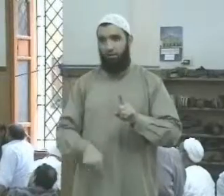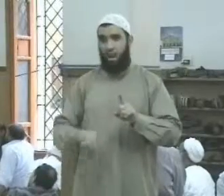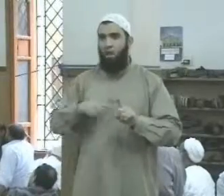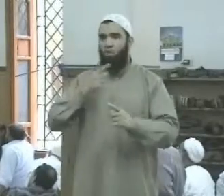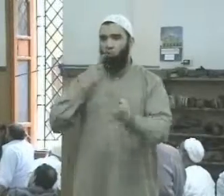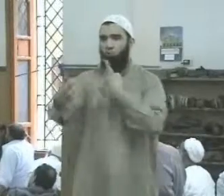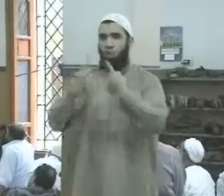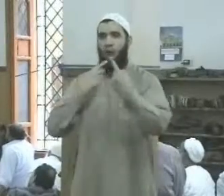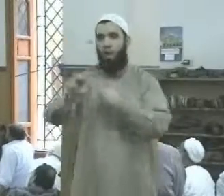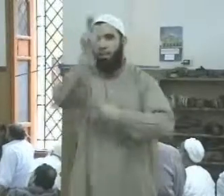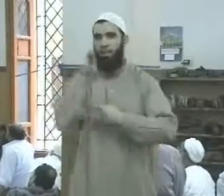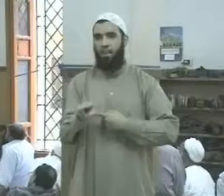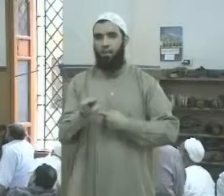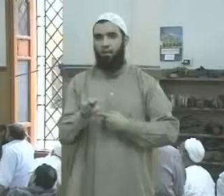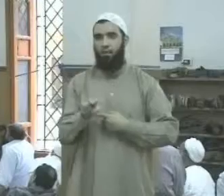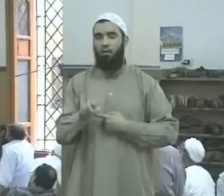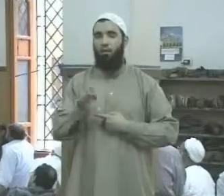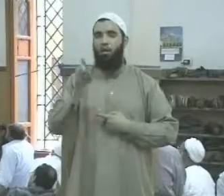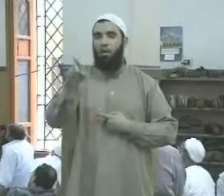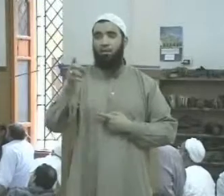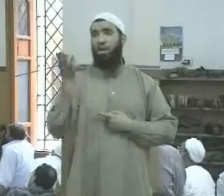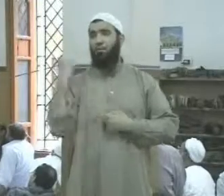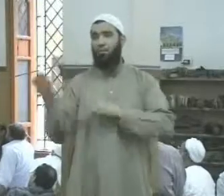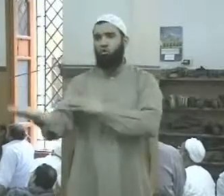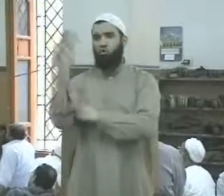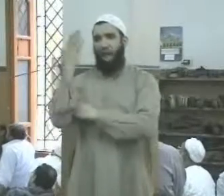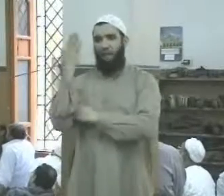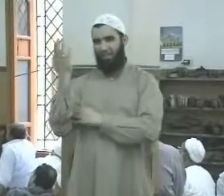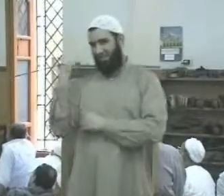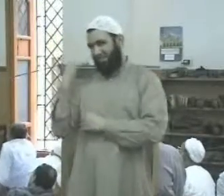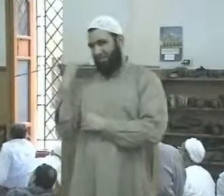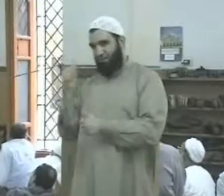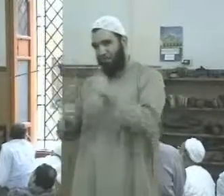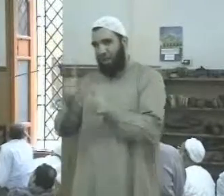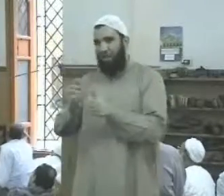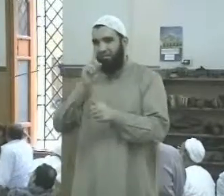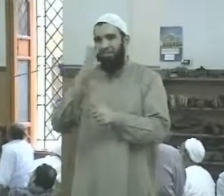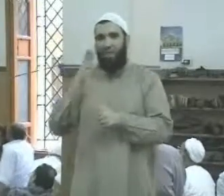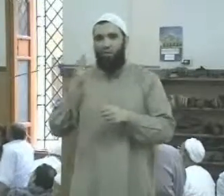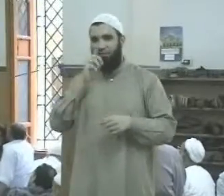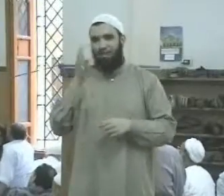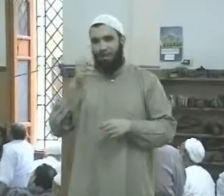الذي لم تخرج نتيجته الى منذ ايام، لو سالناه الان فاجب.